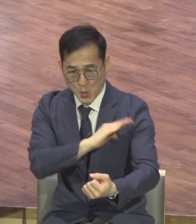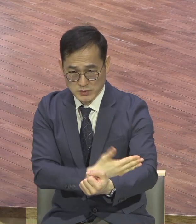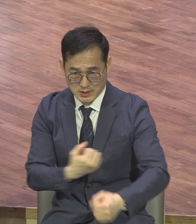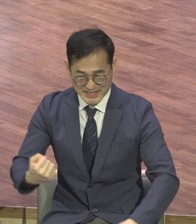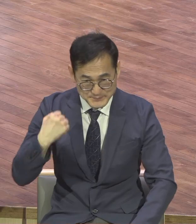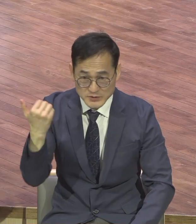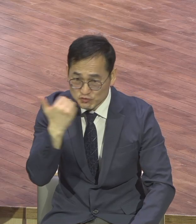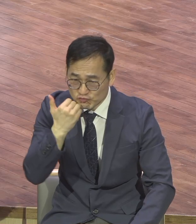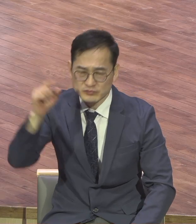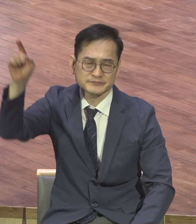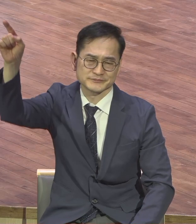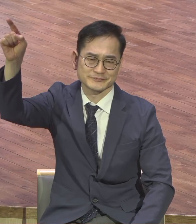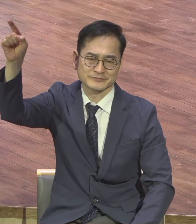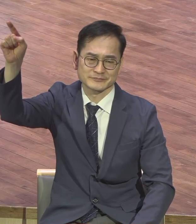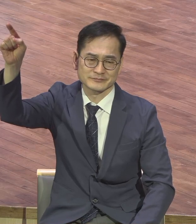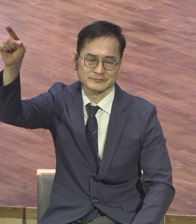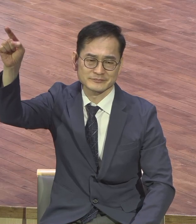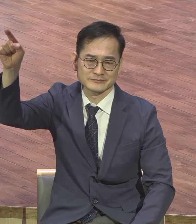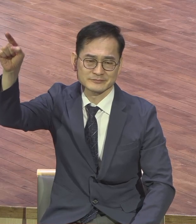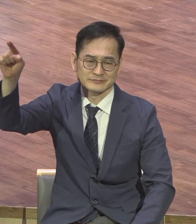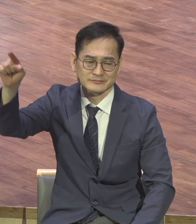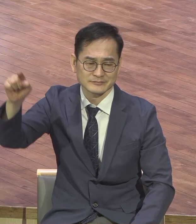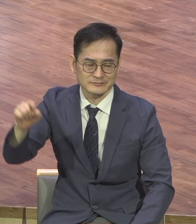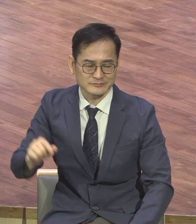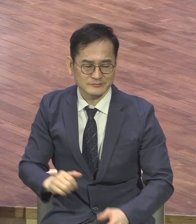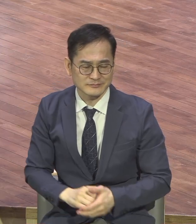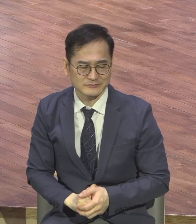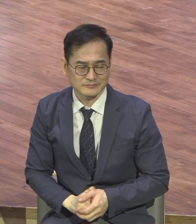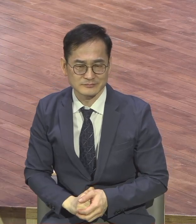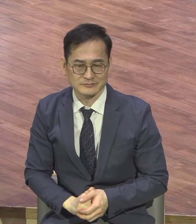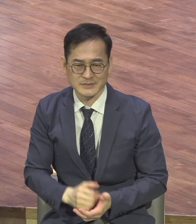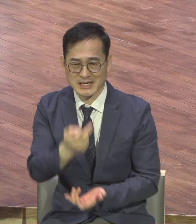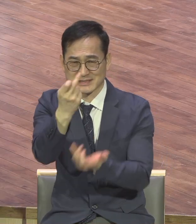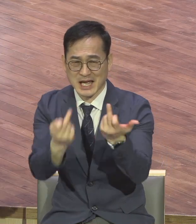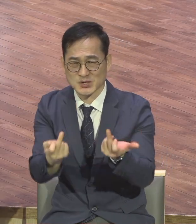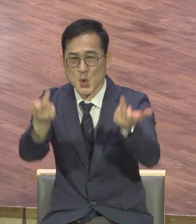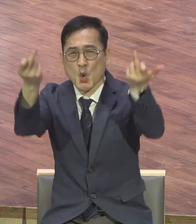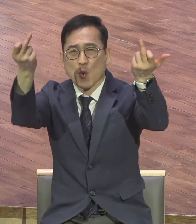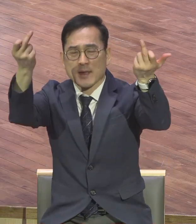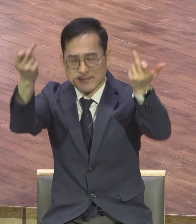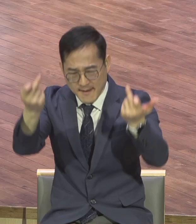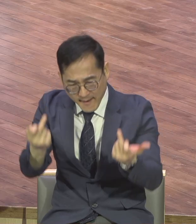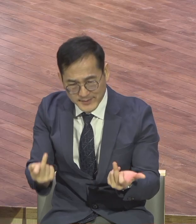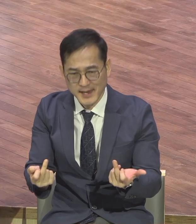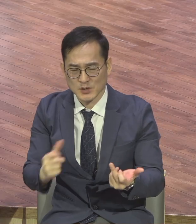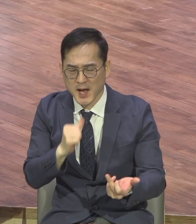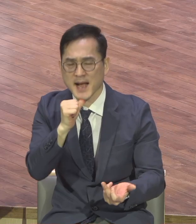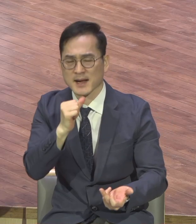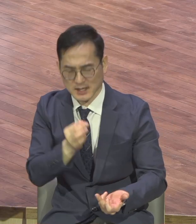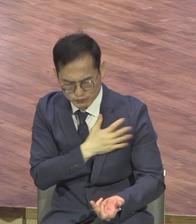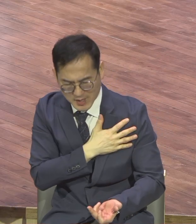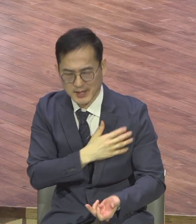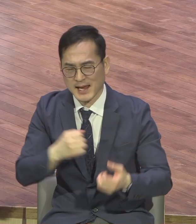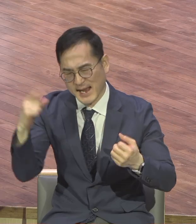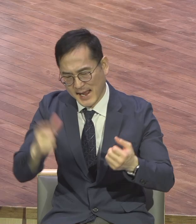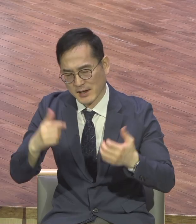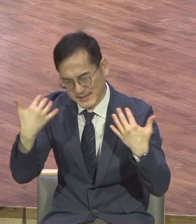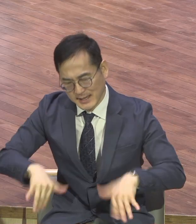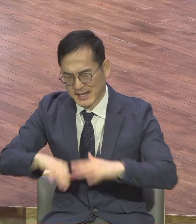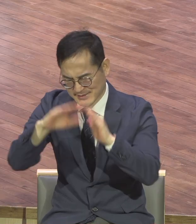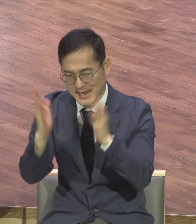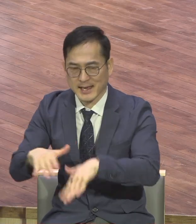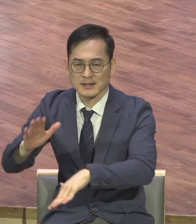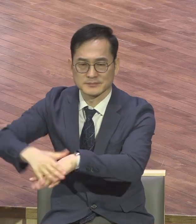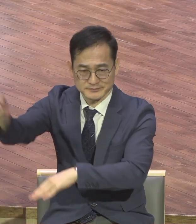하나님, 하늘 땅 곳에 다 가지고 계세요. 그분은 사람 높게 하고 낮게 하고 가난하게 부하고 귀하고 천하게 강하고 약하게 하는 것이 주의